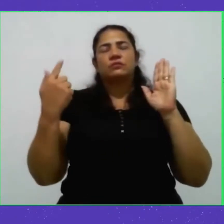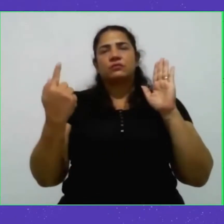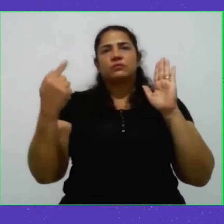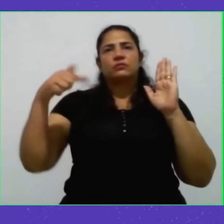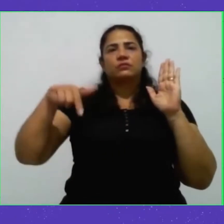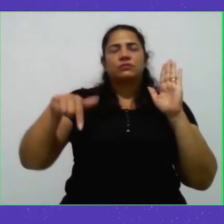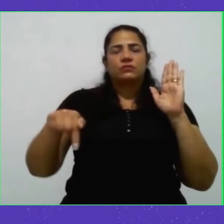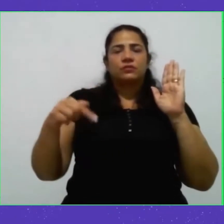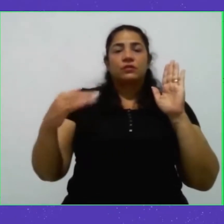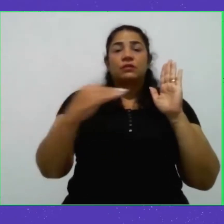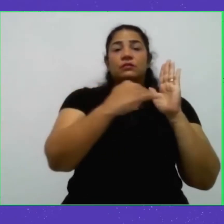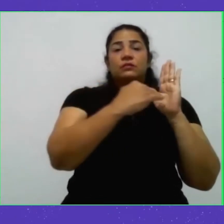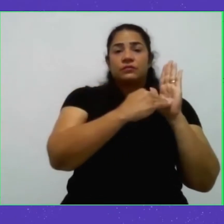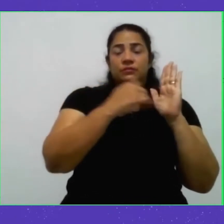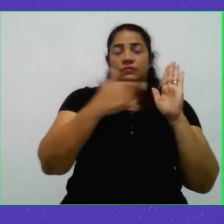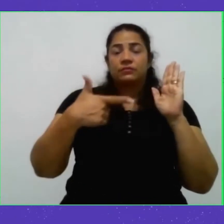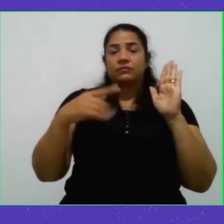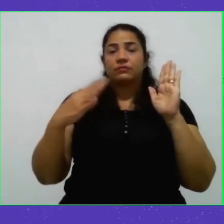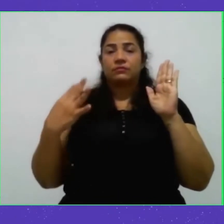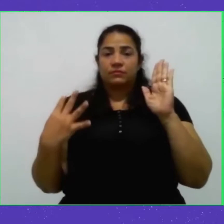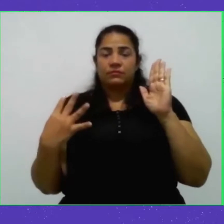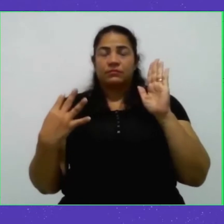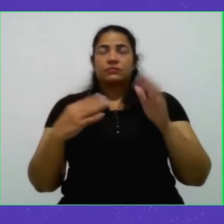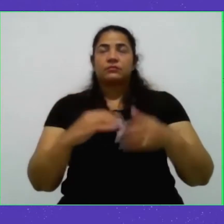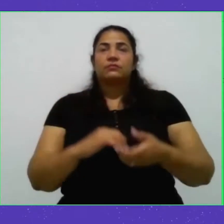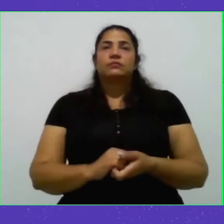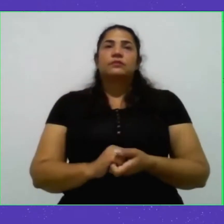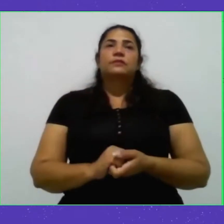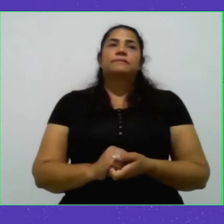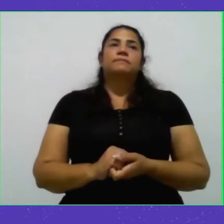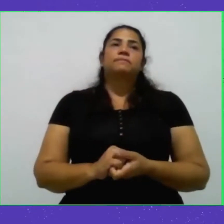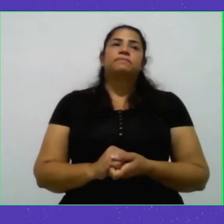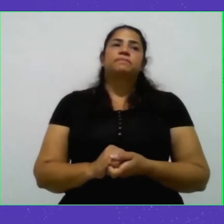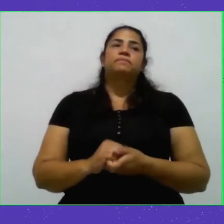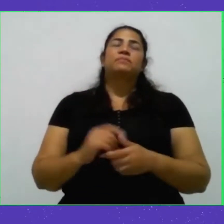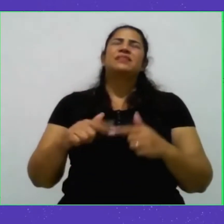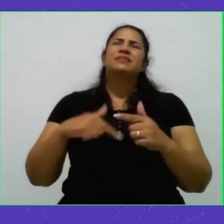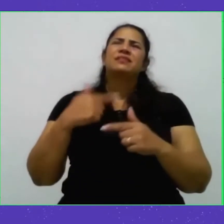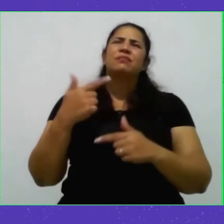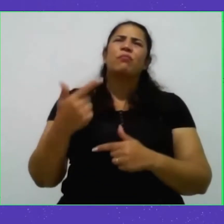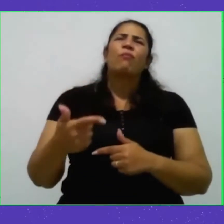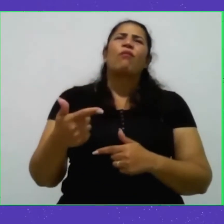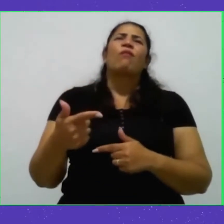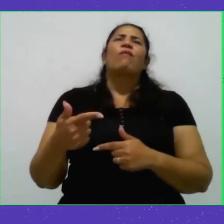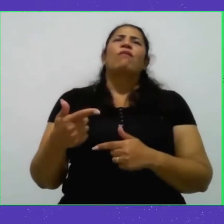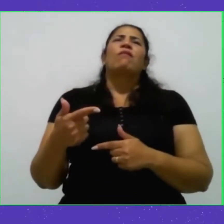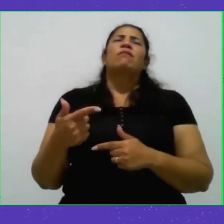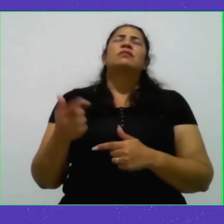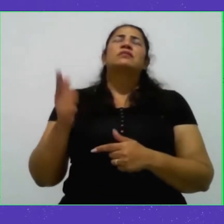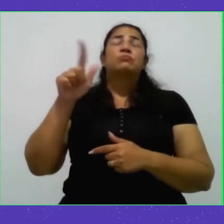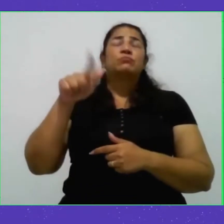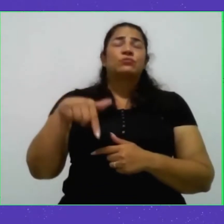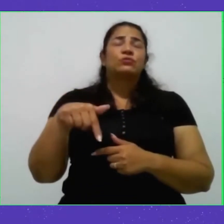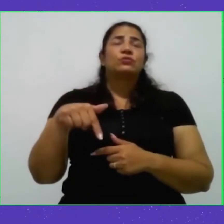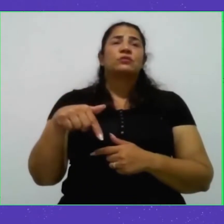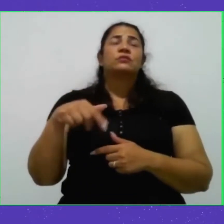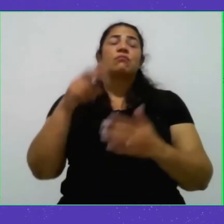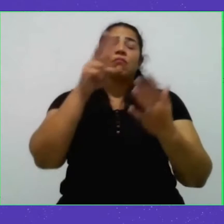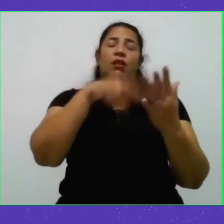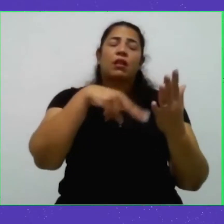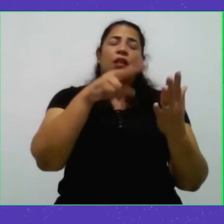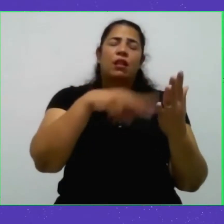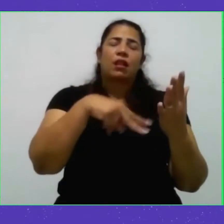Depois gostaria que você lesse com calma essa porção da palavra. E ali conta